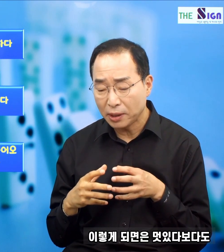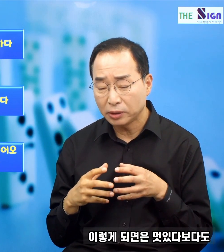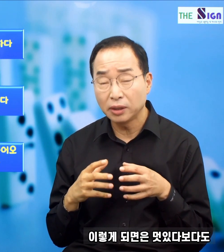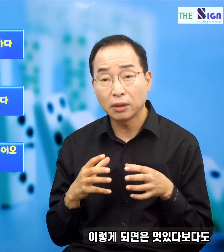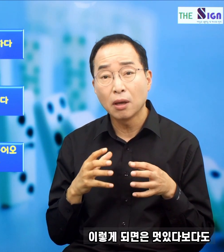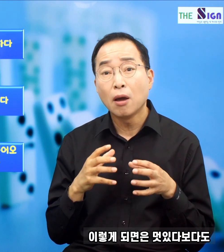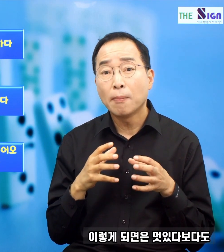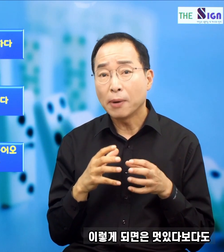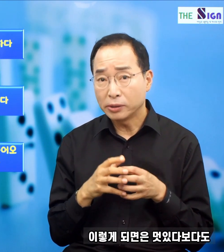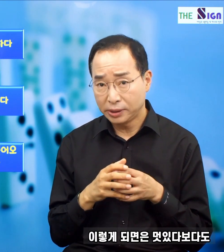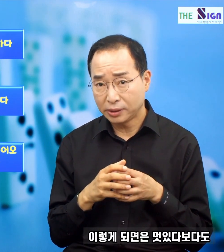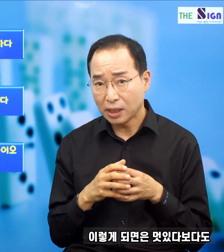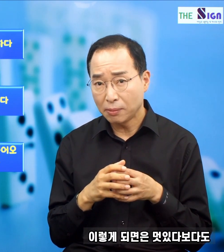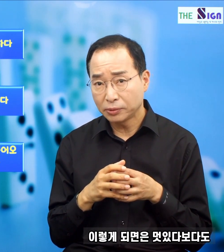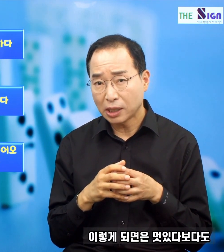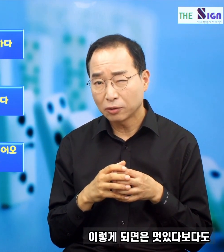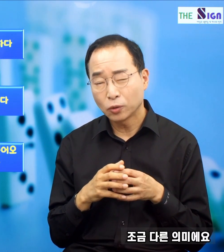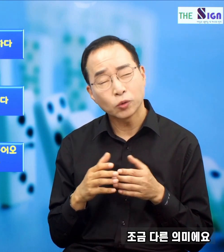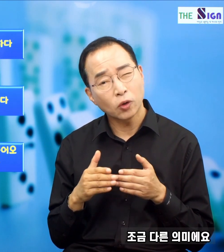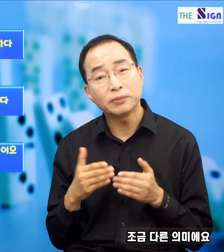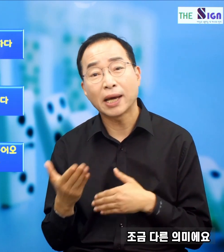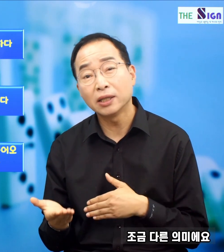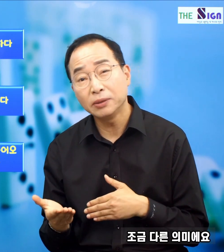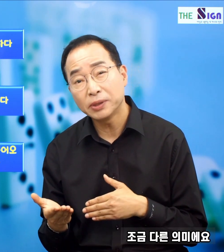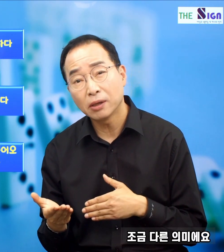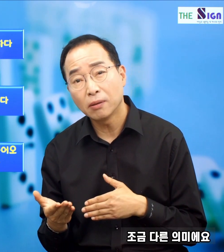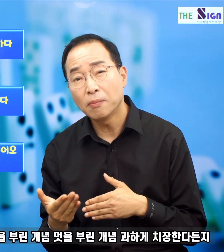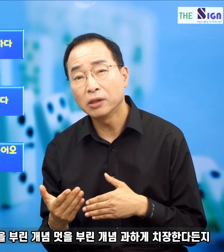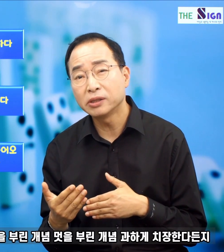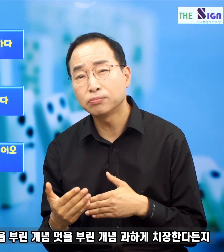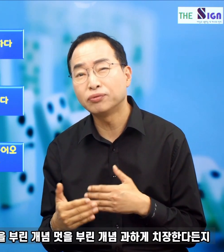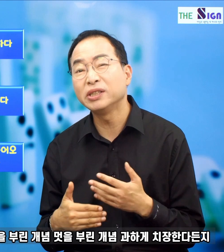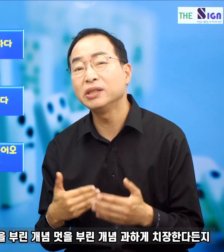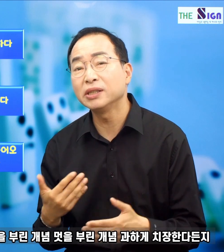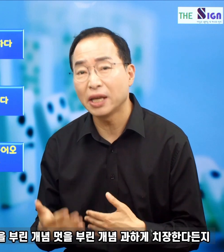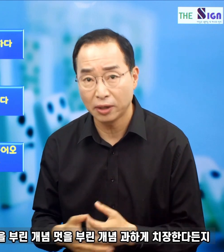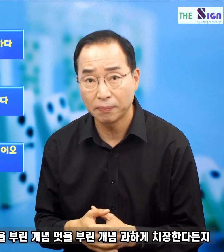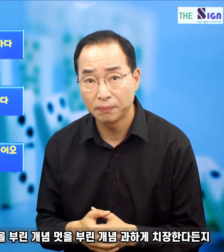되면은 멋있다보다도 조금 다른 의미예요. 멋을 부린 개념.